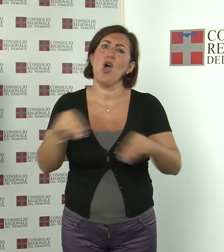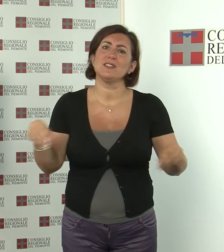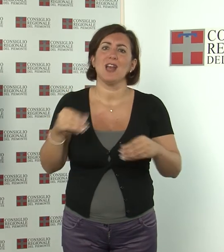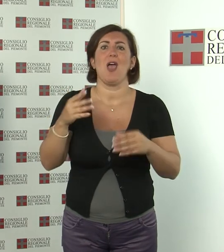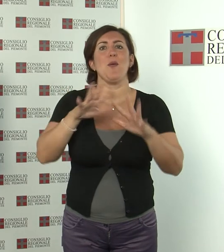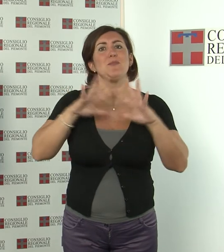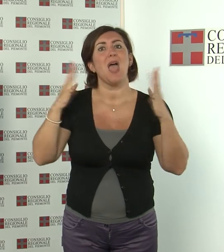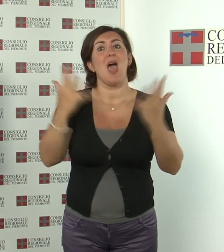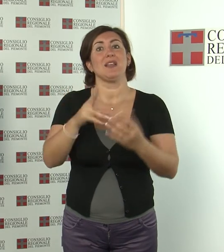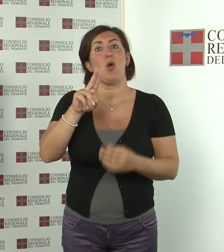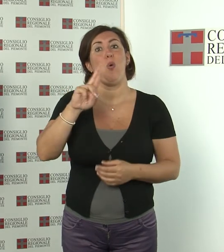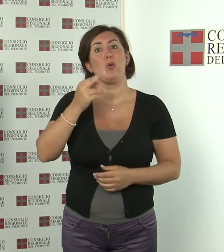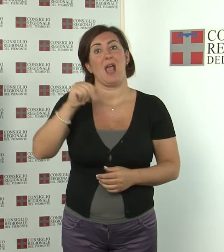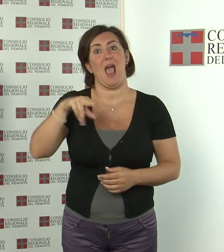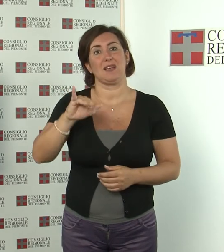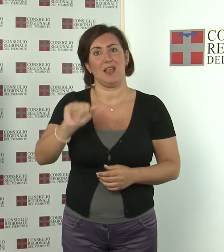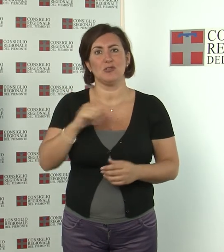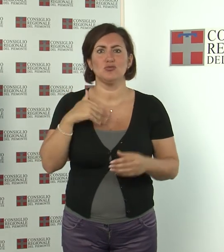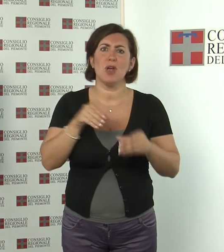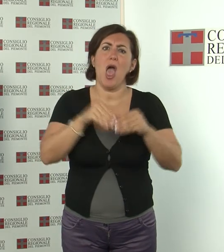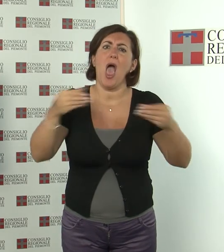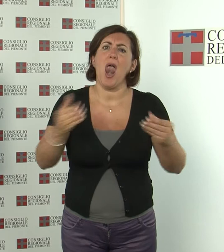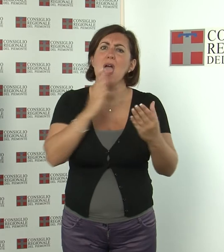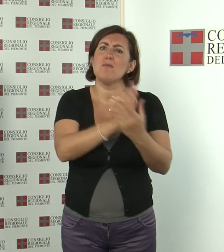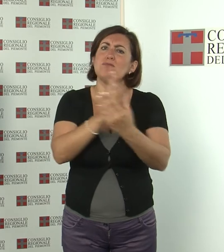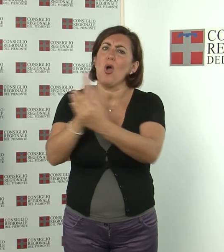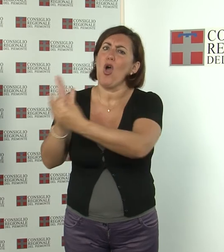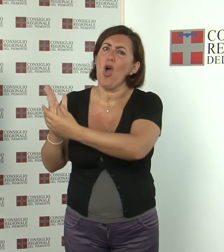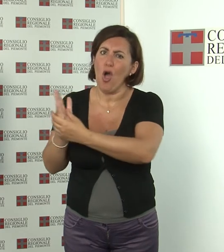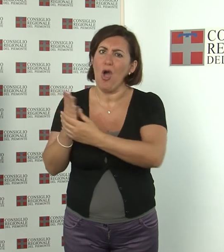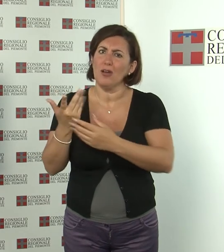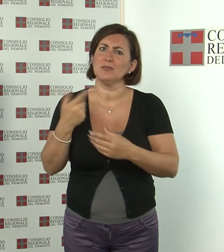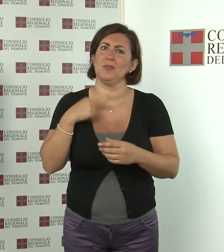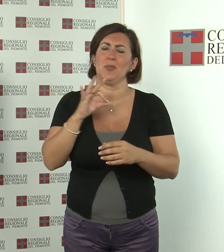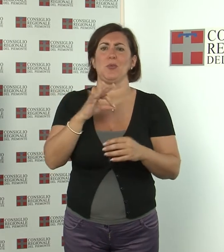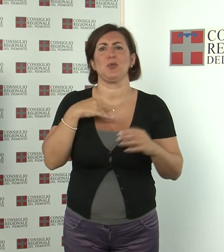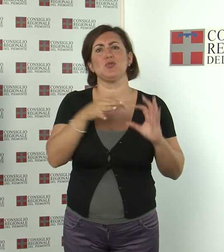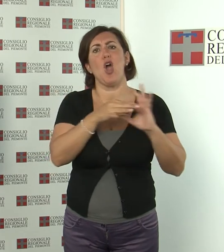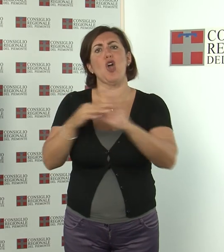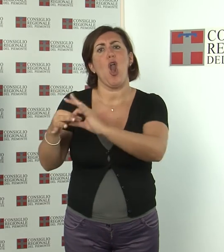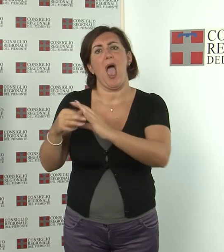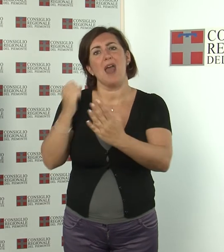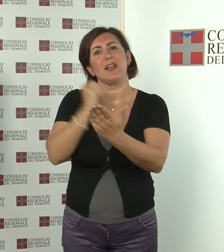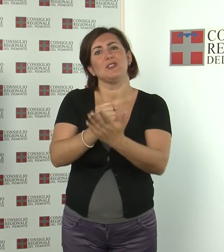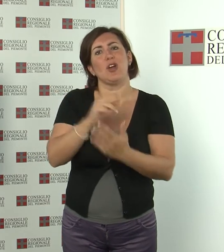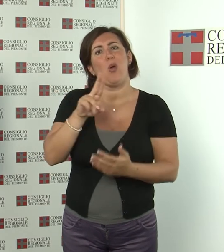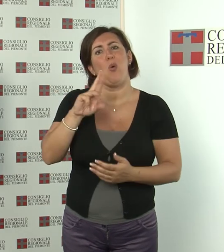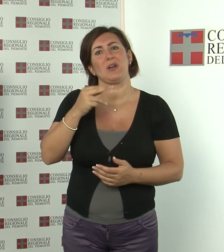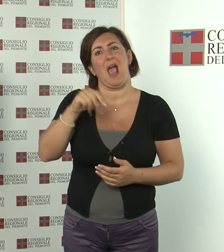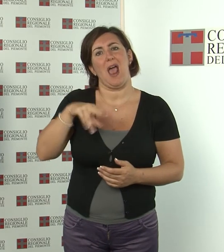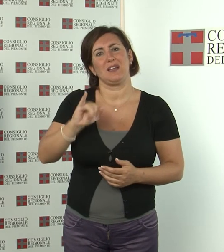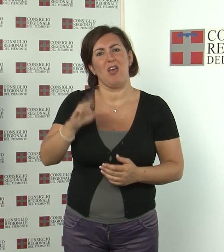propone una selezione di Albi che hanno fatto grande la collana editoriale Urania con una raccolta di romanzi e riviste di fantascienza